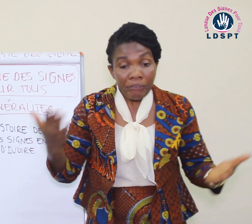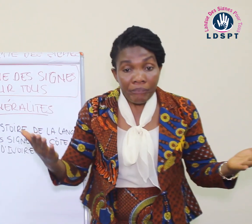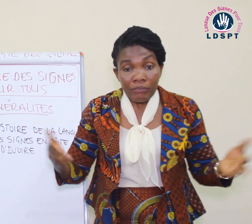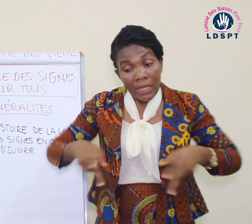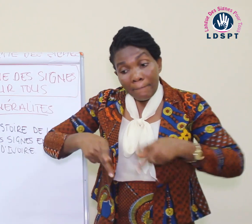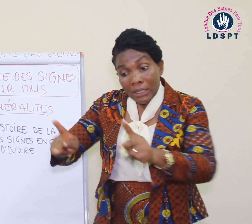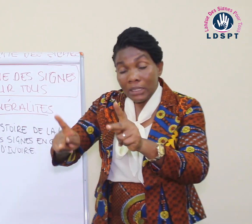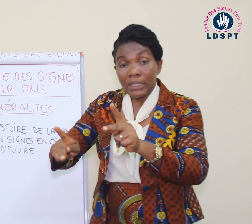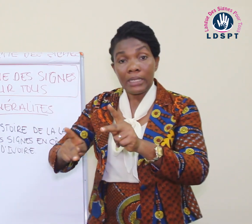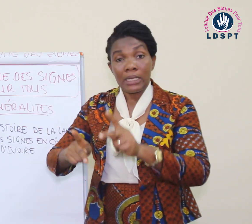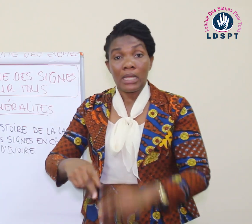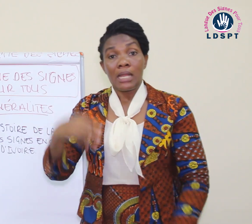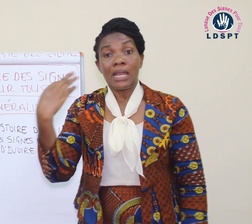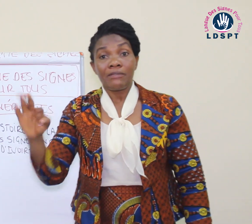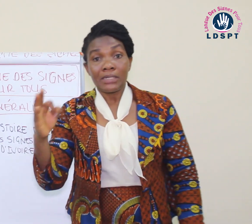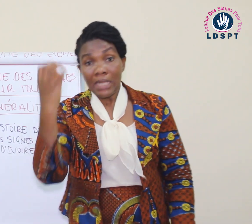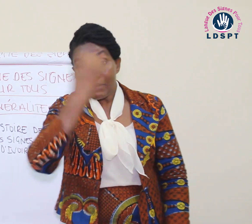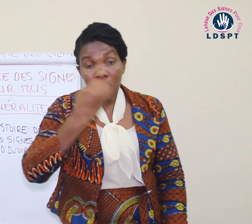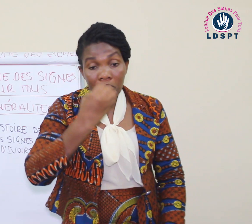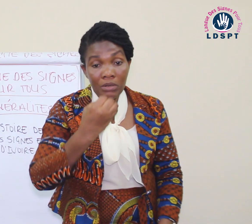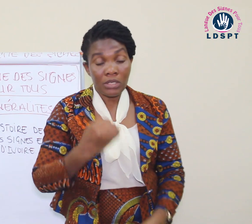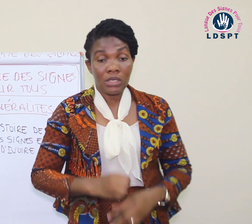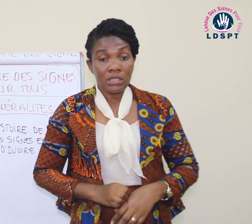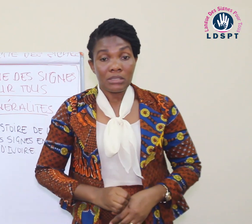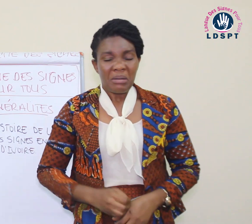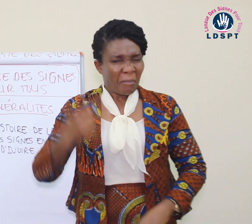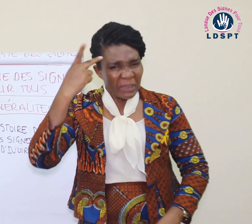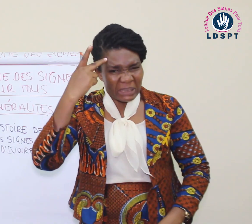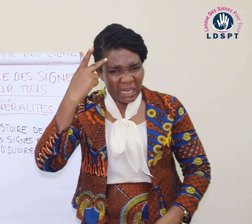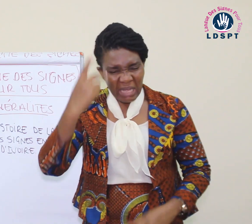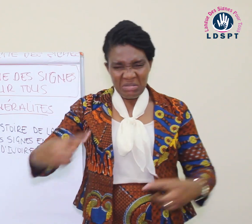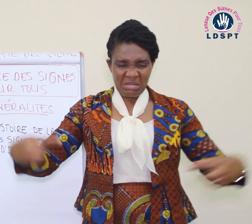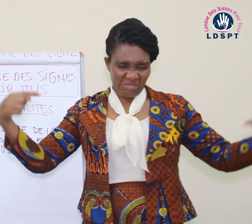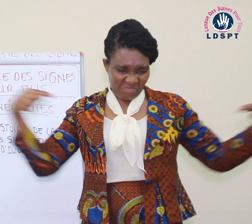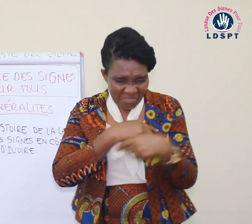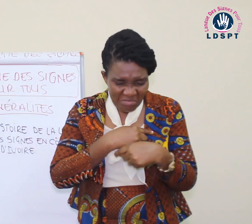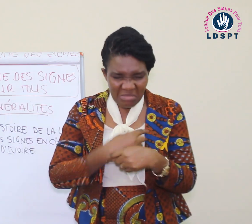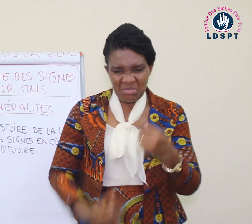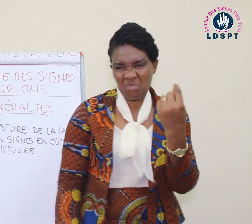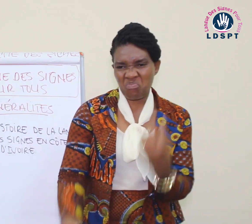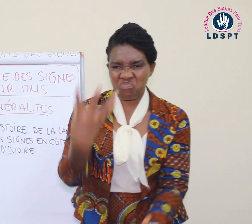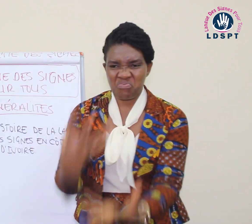haine viscérale pour la langue des signes jusqu'à brûler les documents